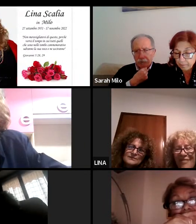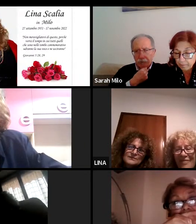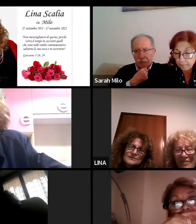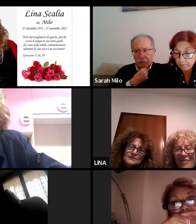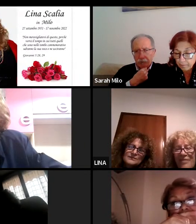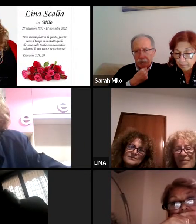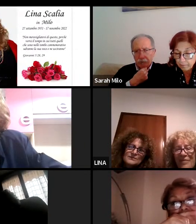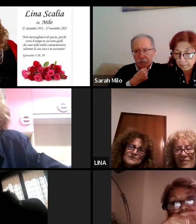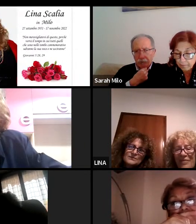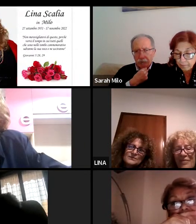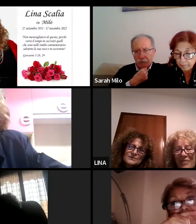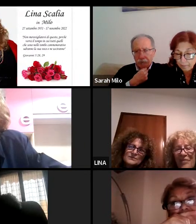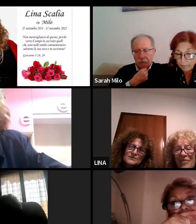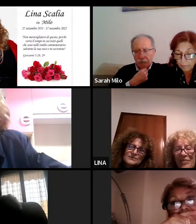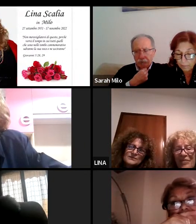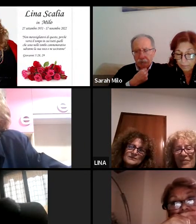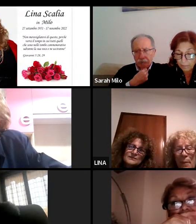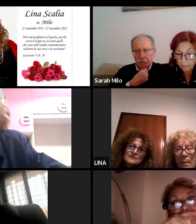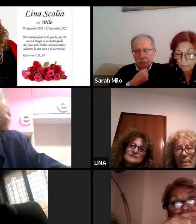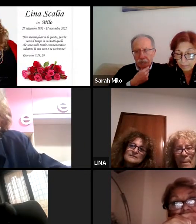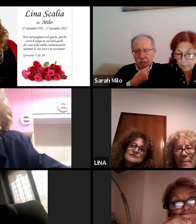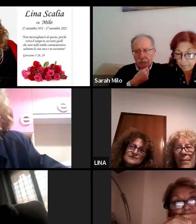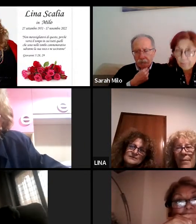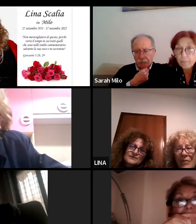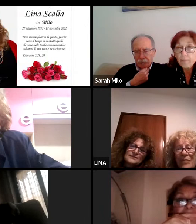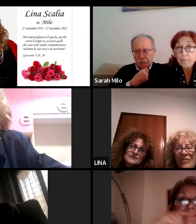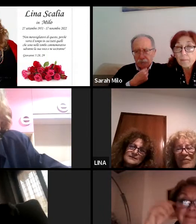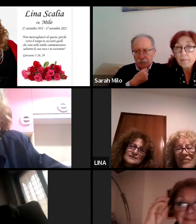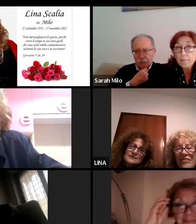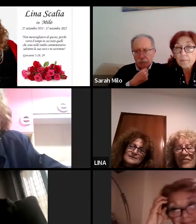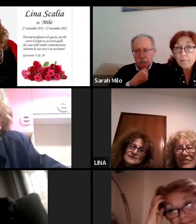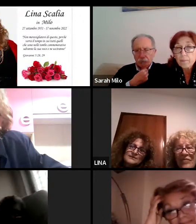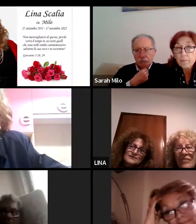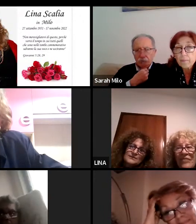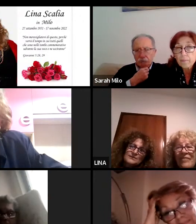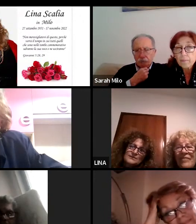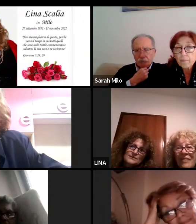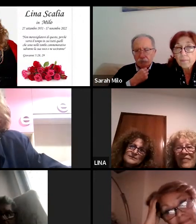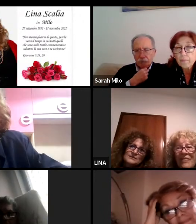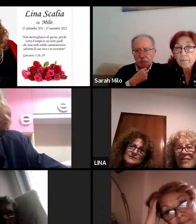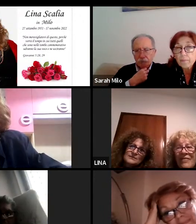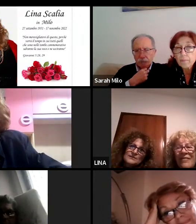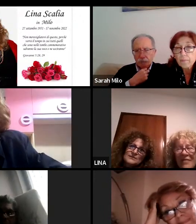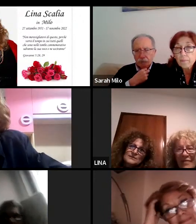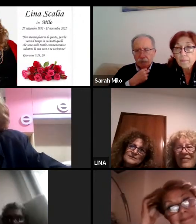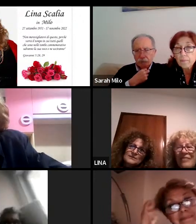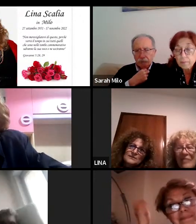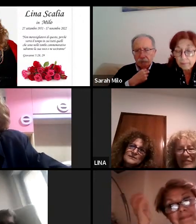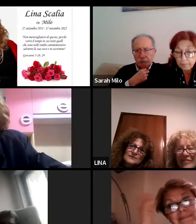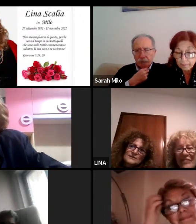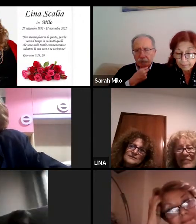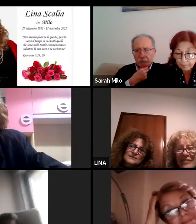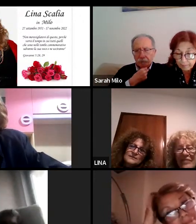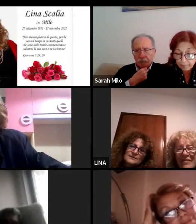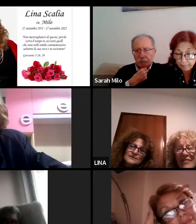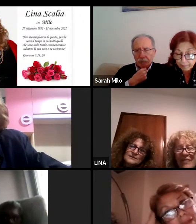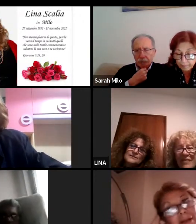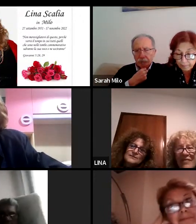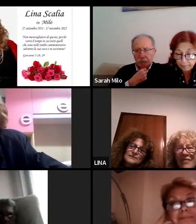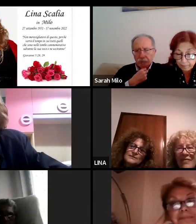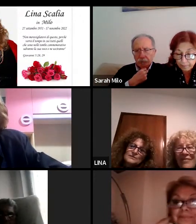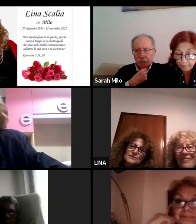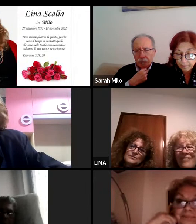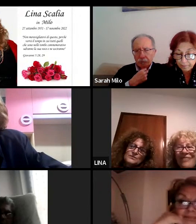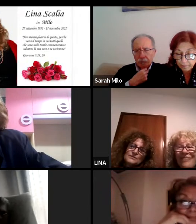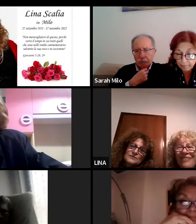i fratelli che conosciamo da tanti anni abbiamo passato tanti bei momenti anche tristi ma Ricordiamoci